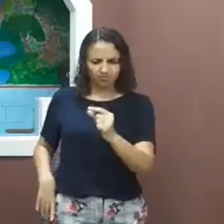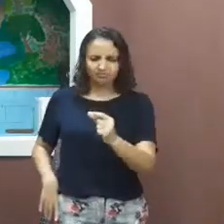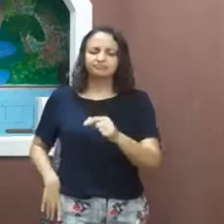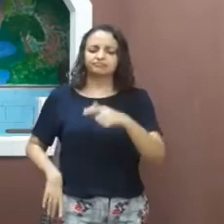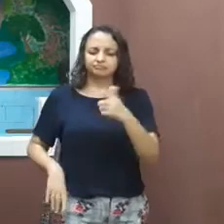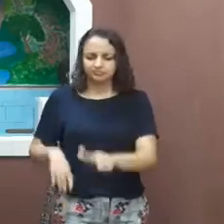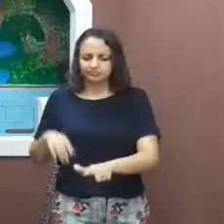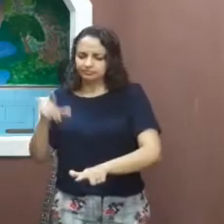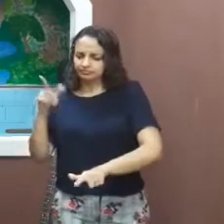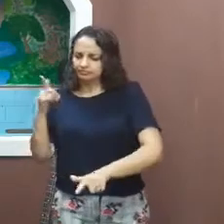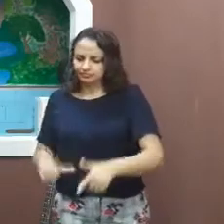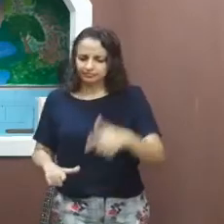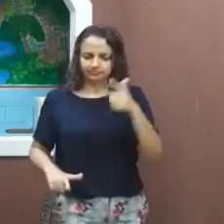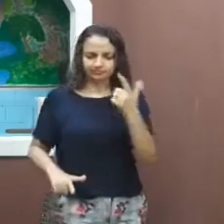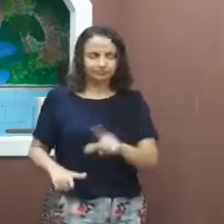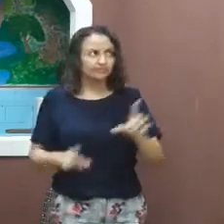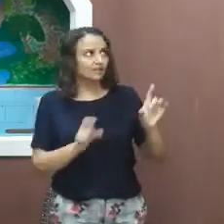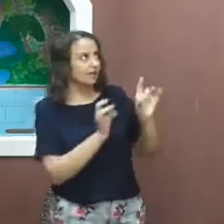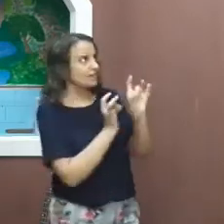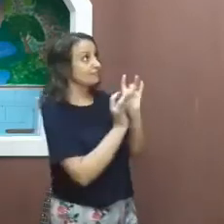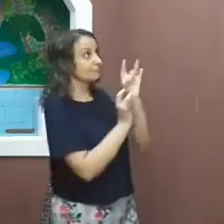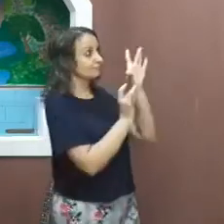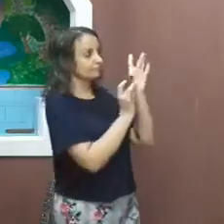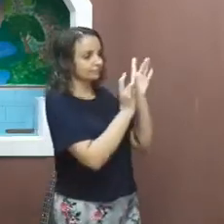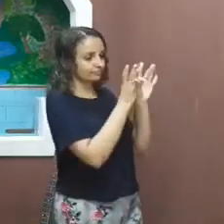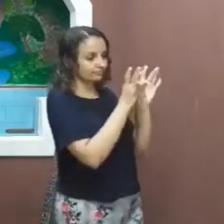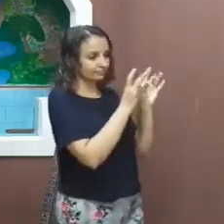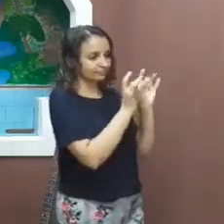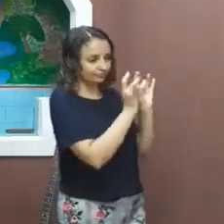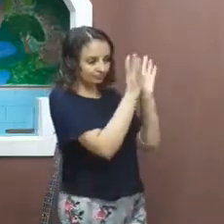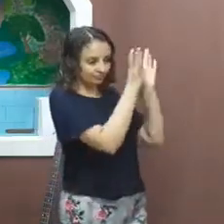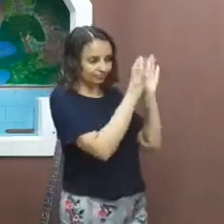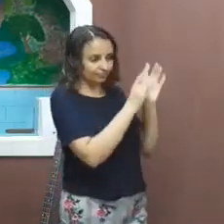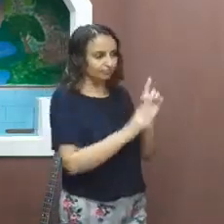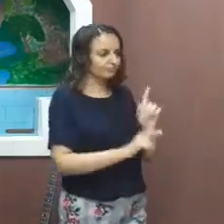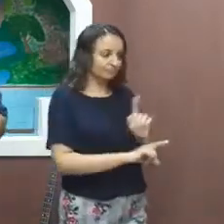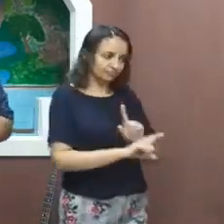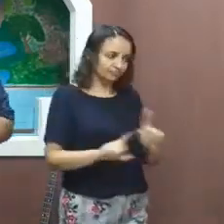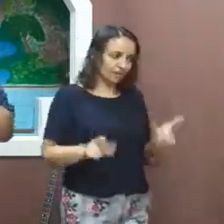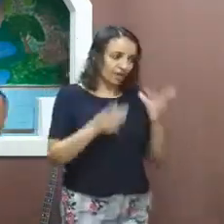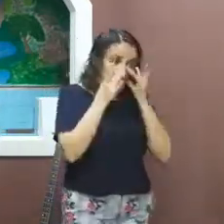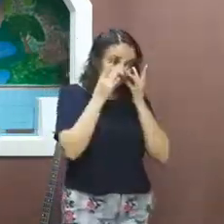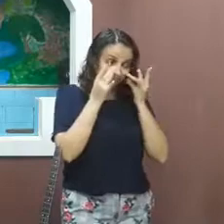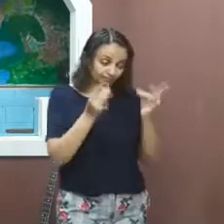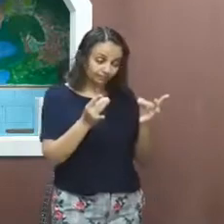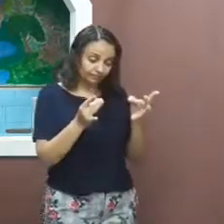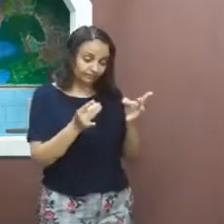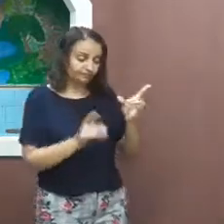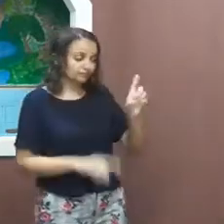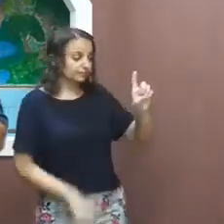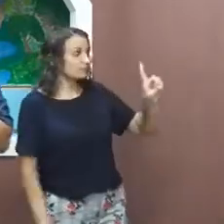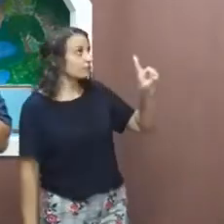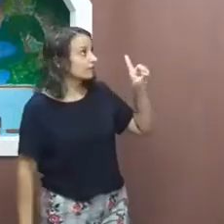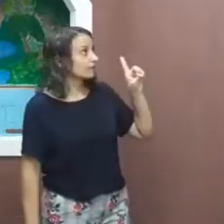você está fazendo o que o versículo está. E aí eu vou dizer uma coisa: Deus,